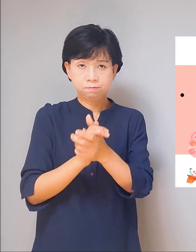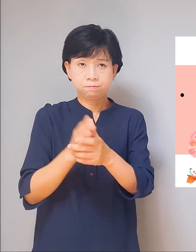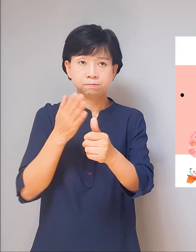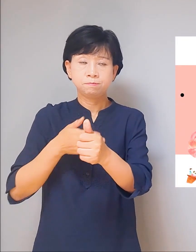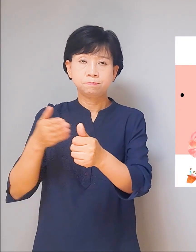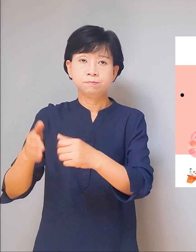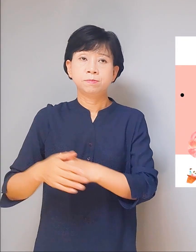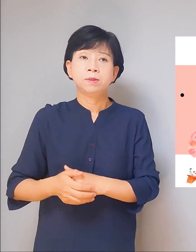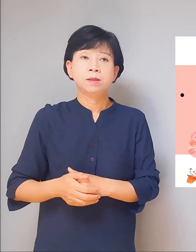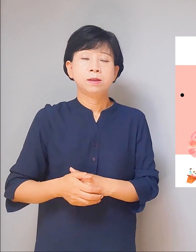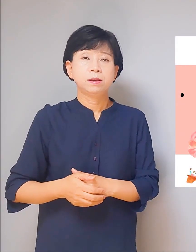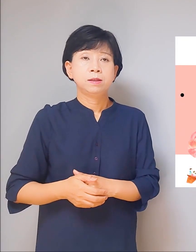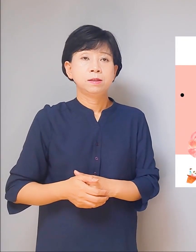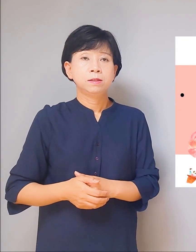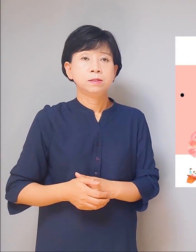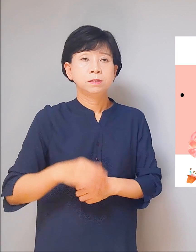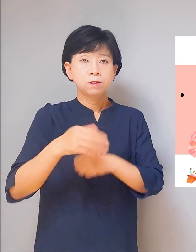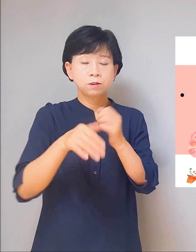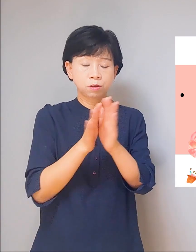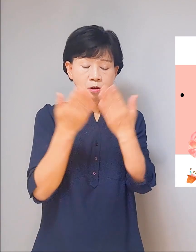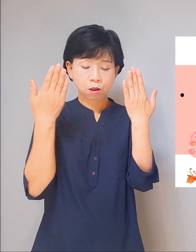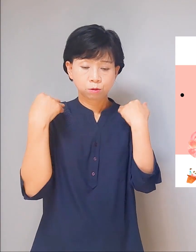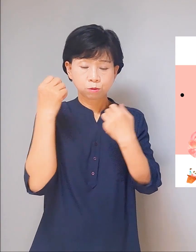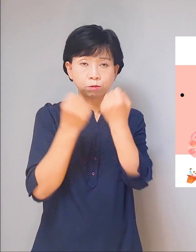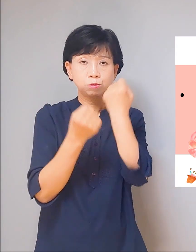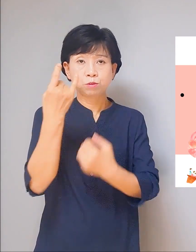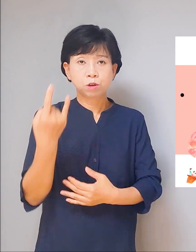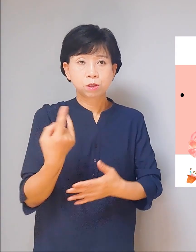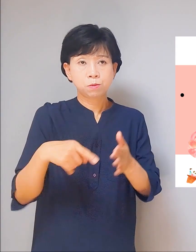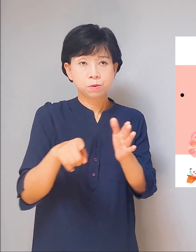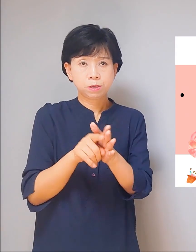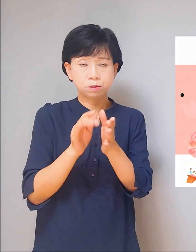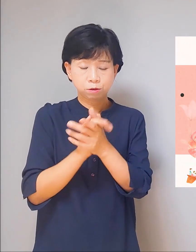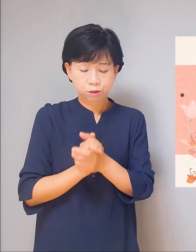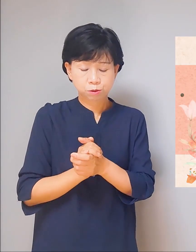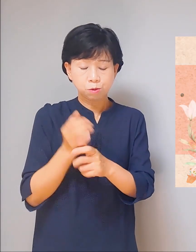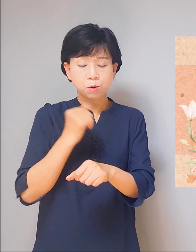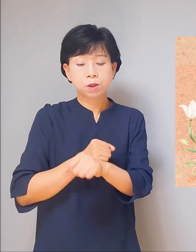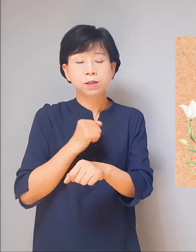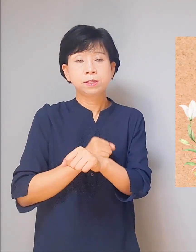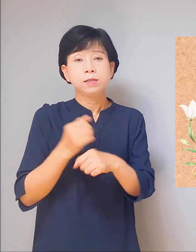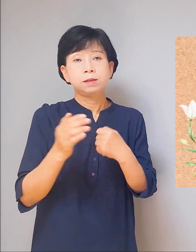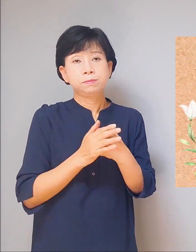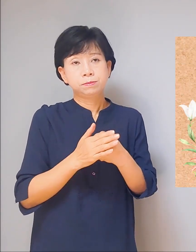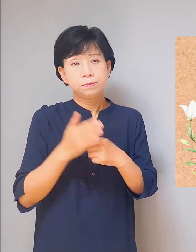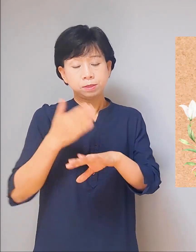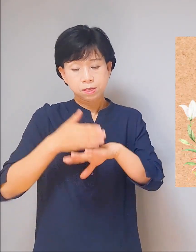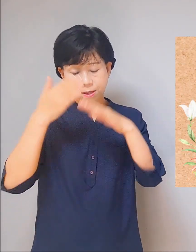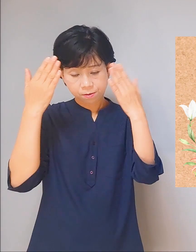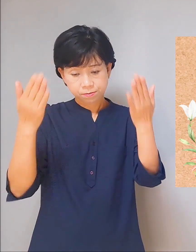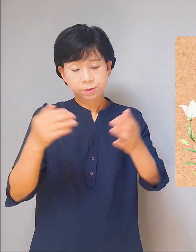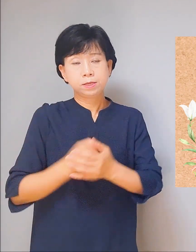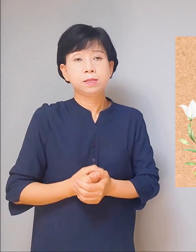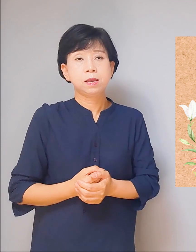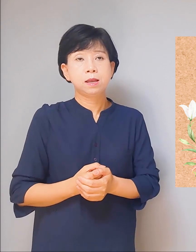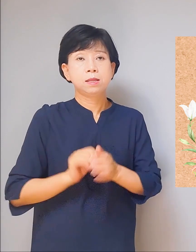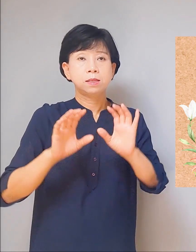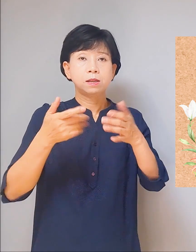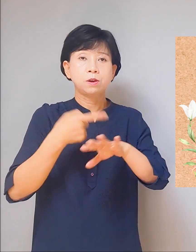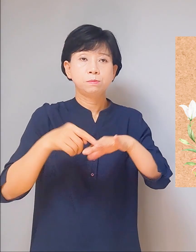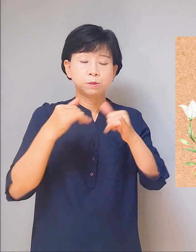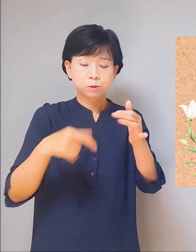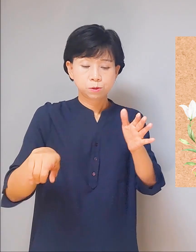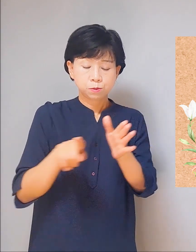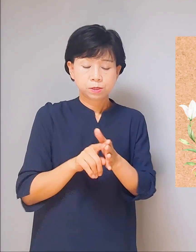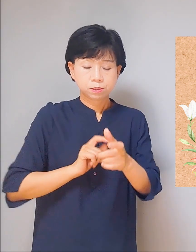다음 세대 성경학교 수련회 단기 선교 위해 기도하게 하시니 감사합니다. 나라와 민족을 위해 더